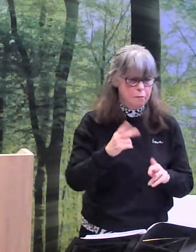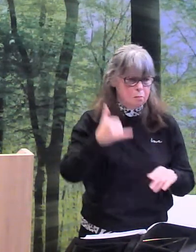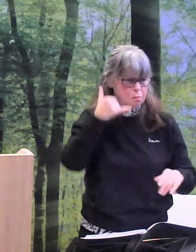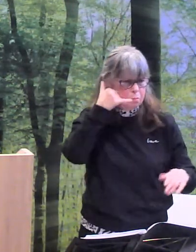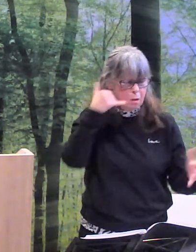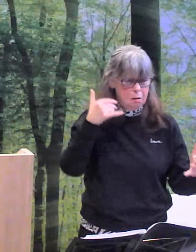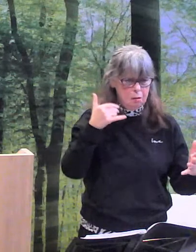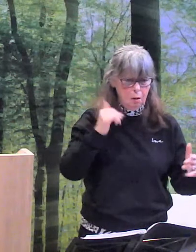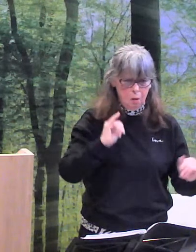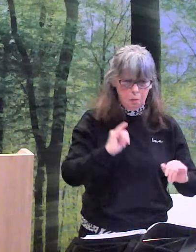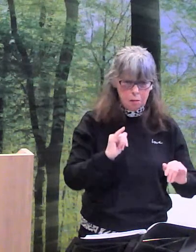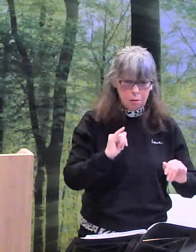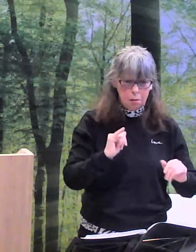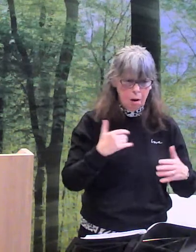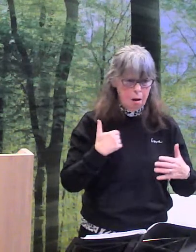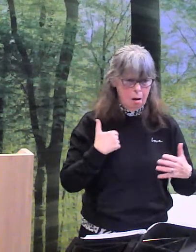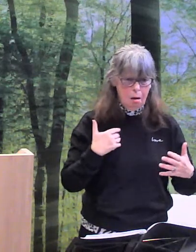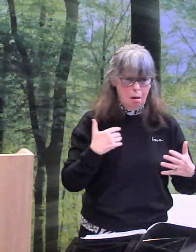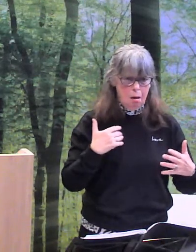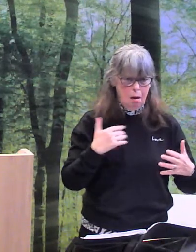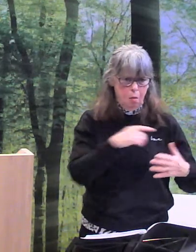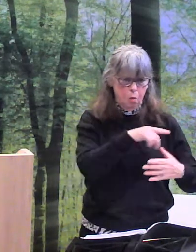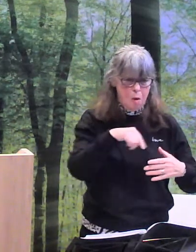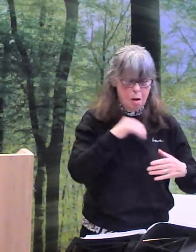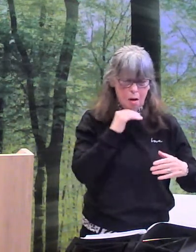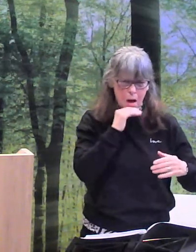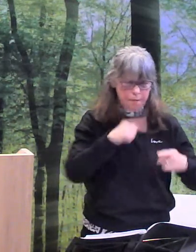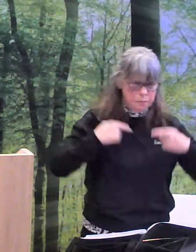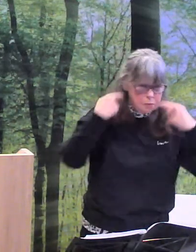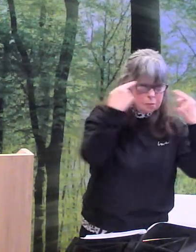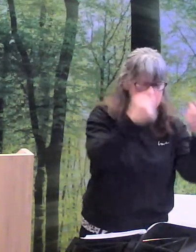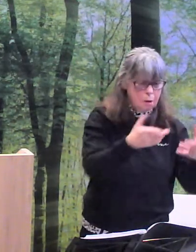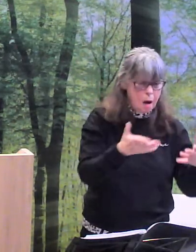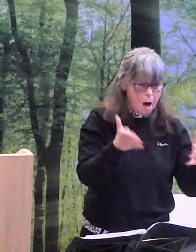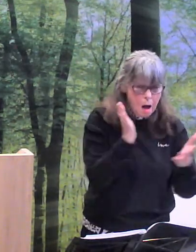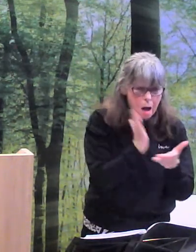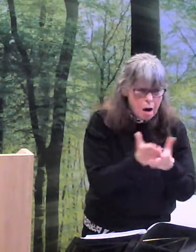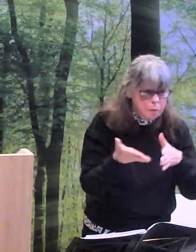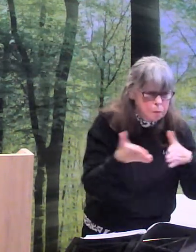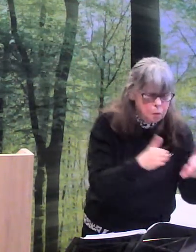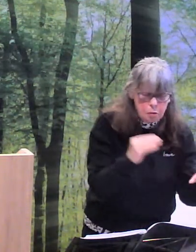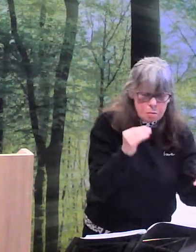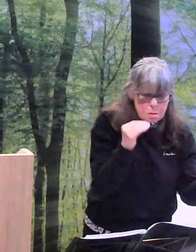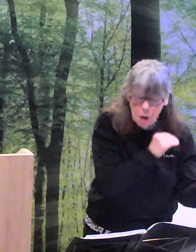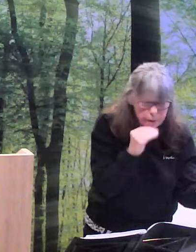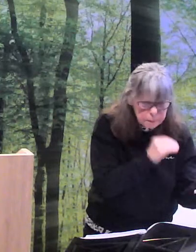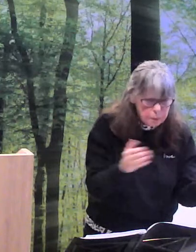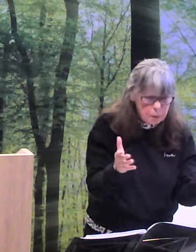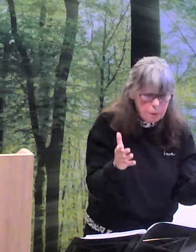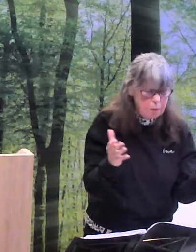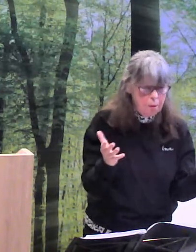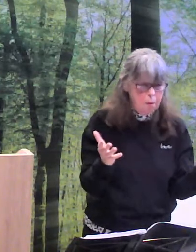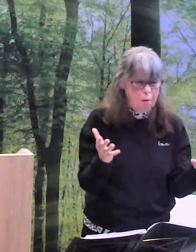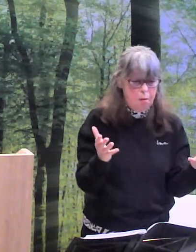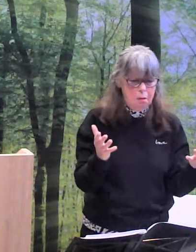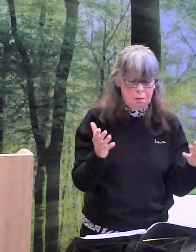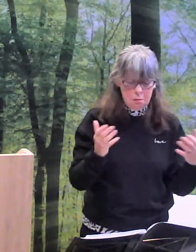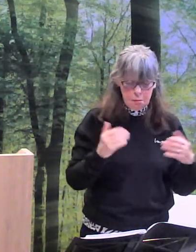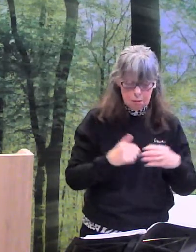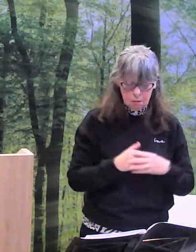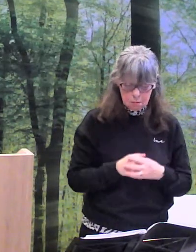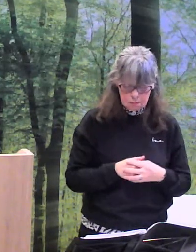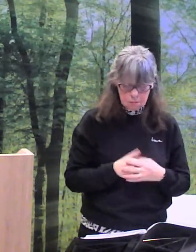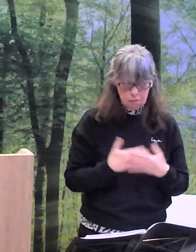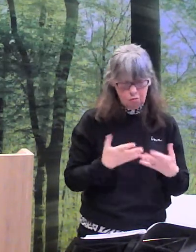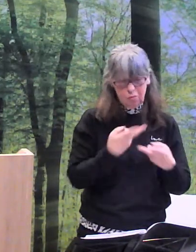middag 11:30 kregen we een telefoon. We waren heel verbaasd. We zijn heel snel tot daar gegaan. En er was al voorheen